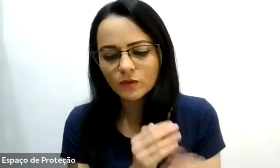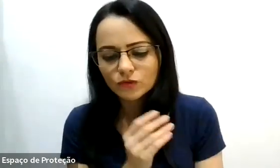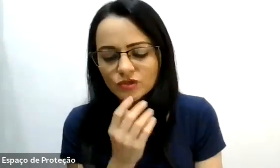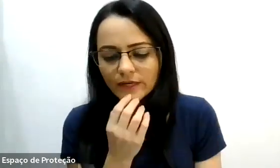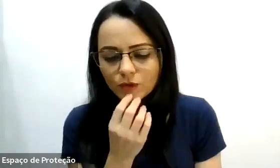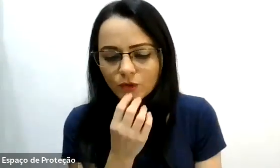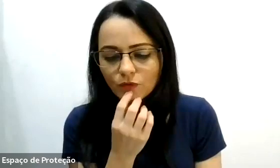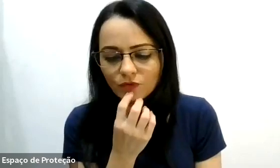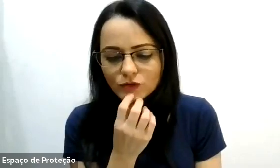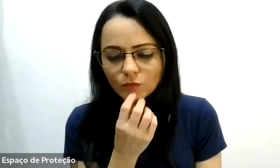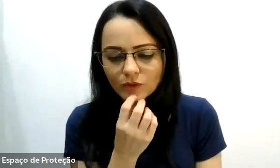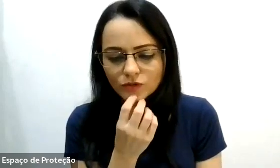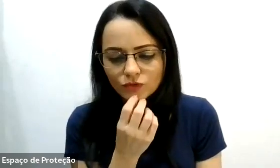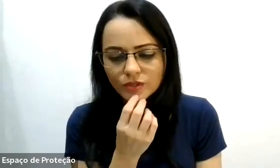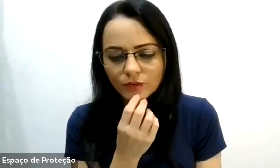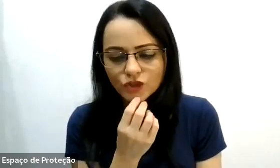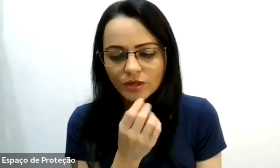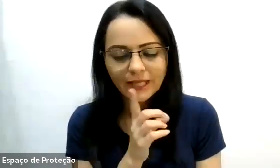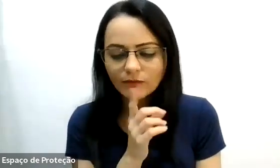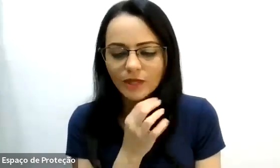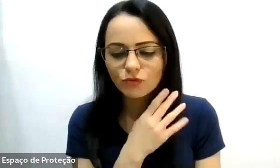Quando José acordou, fez como o anjo do Senhor tinha mandado. Tem tudo,